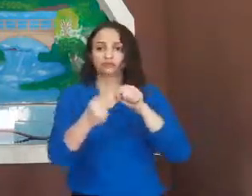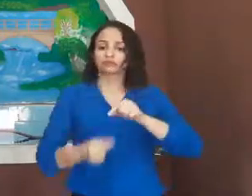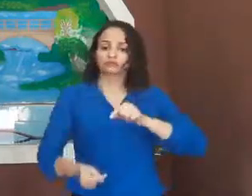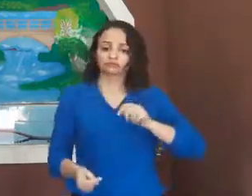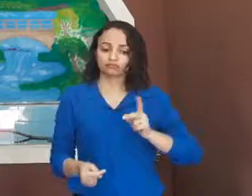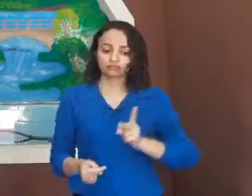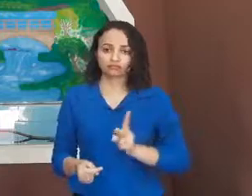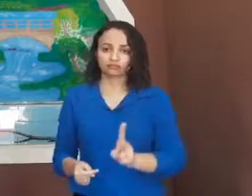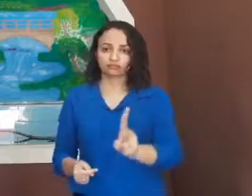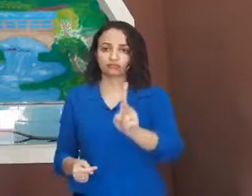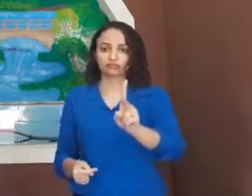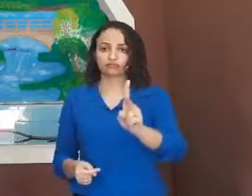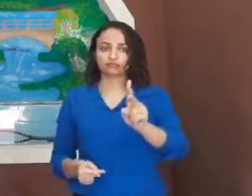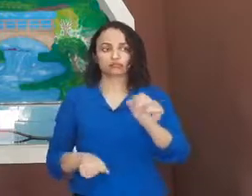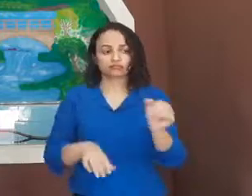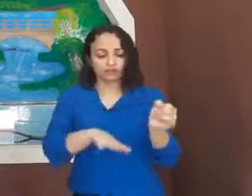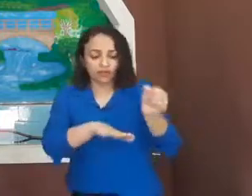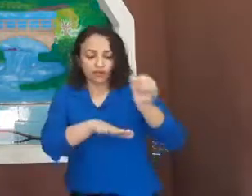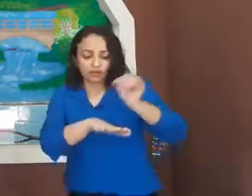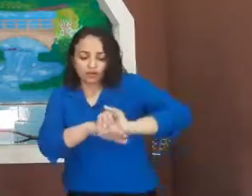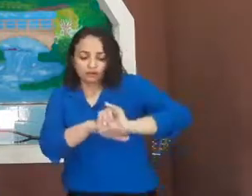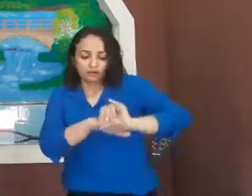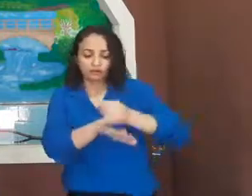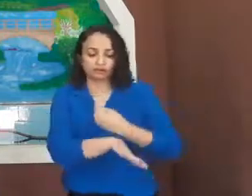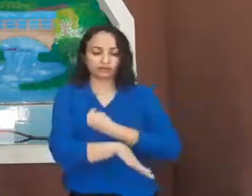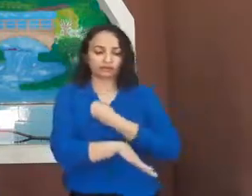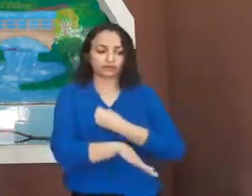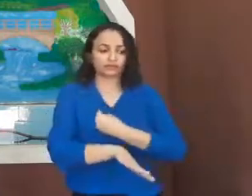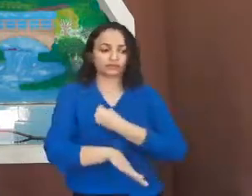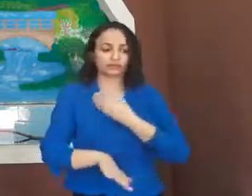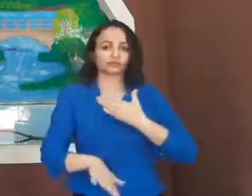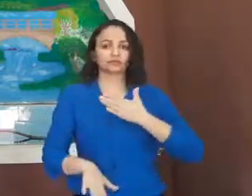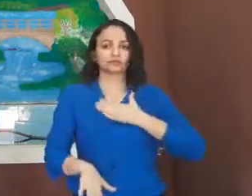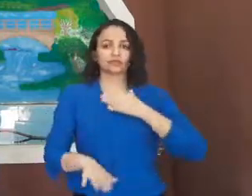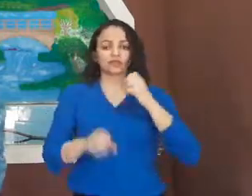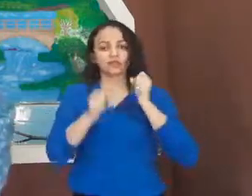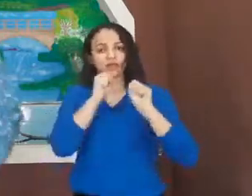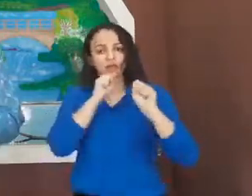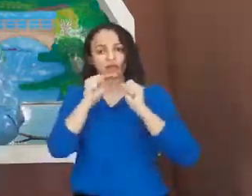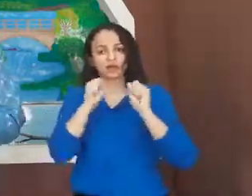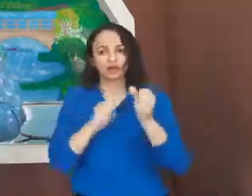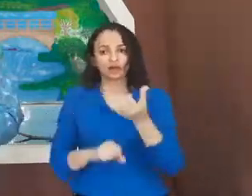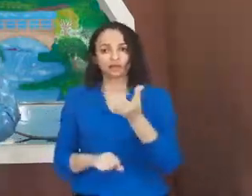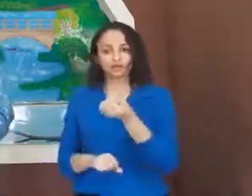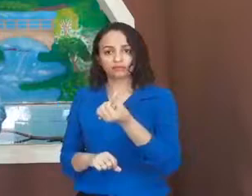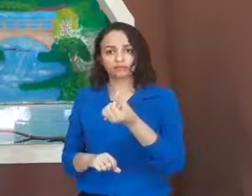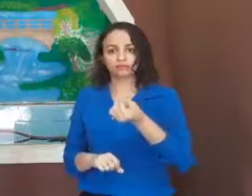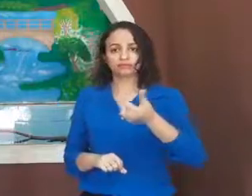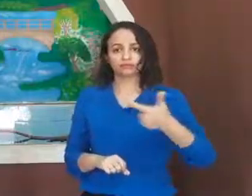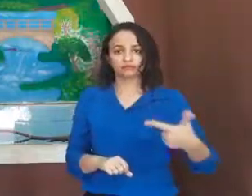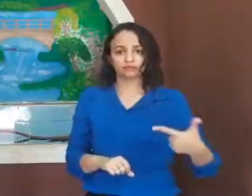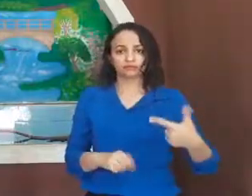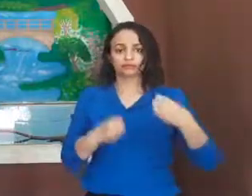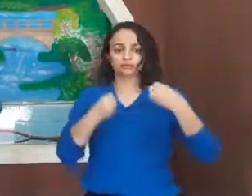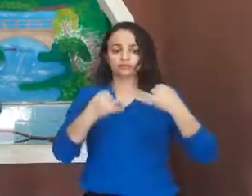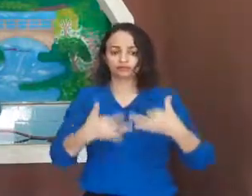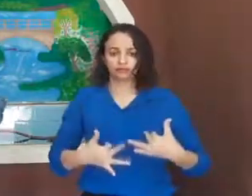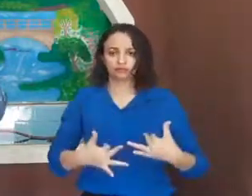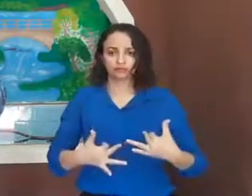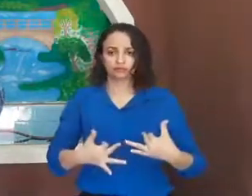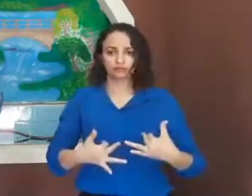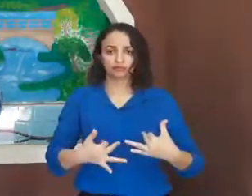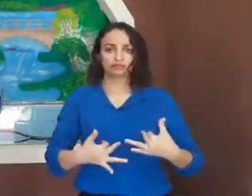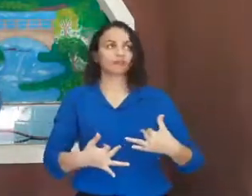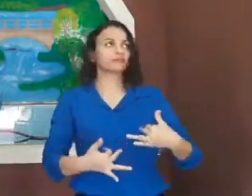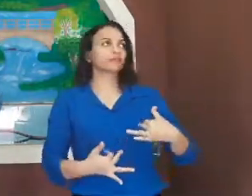seja o centro da minha vida. O Salmo 62, versículos 5 e 6 diz: